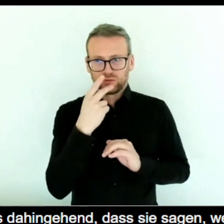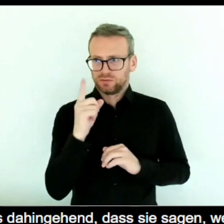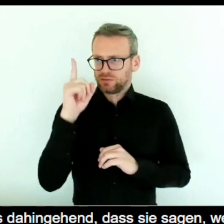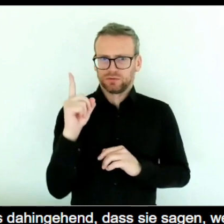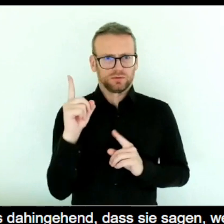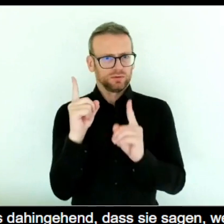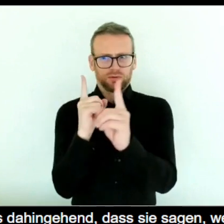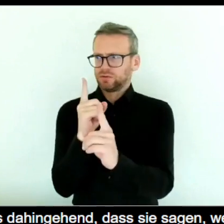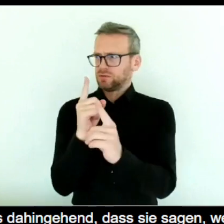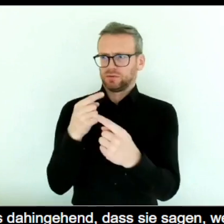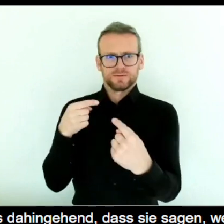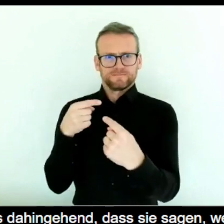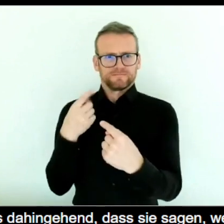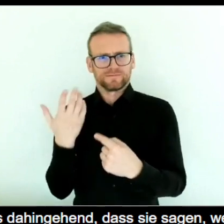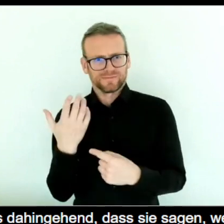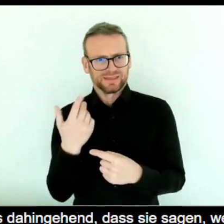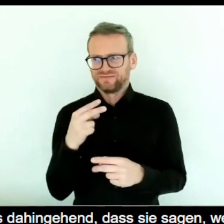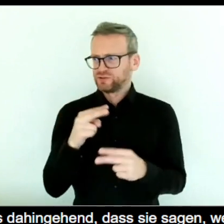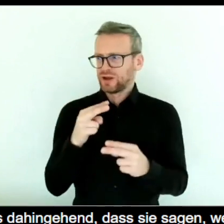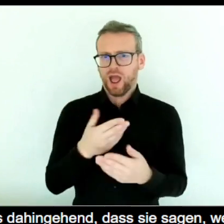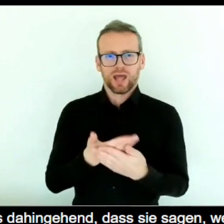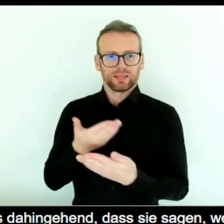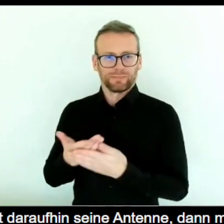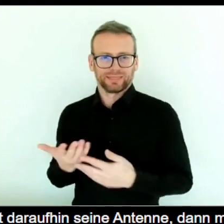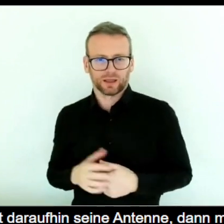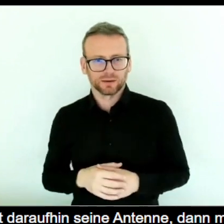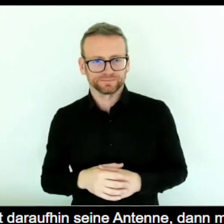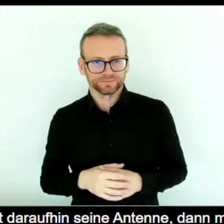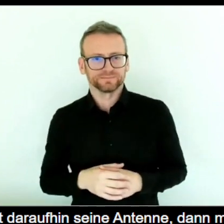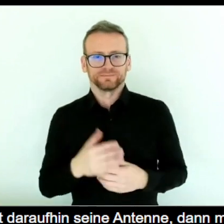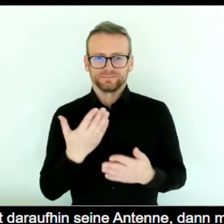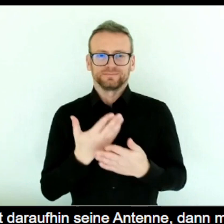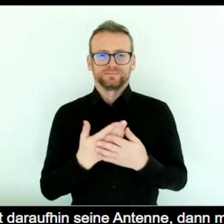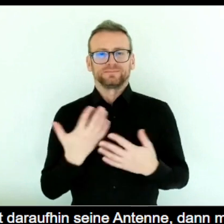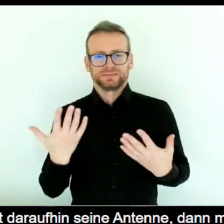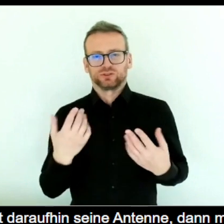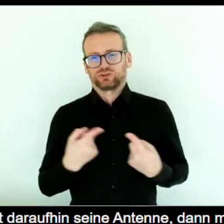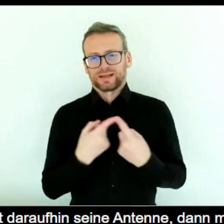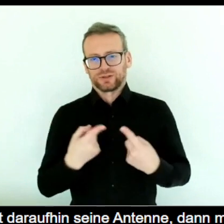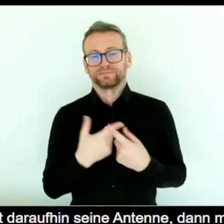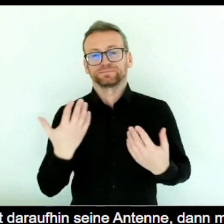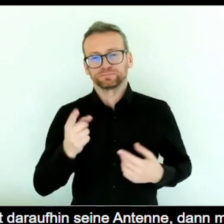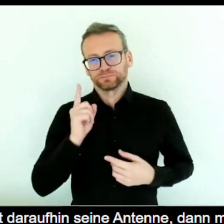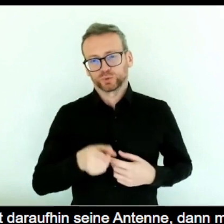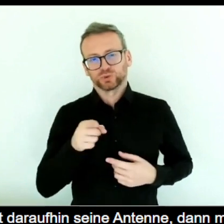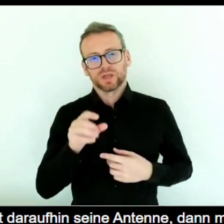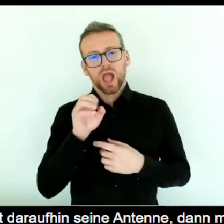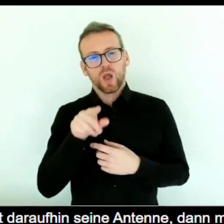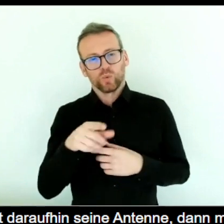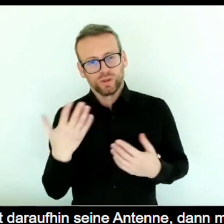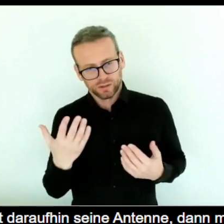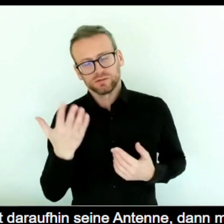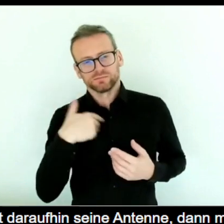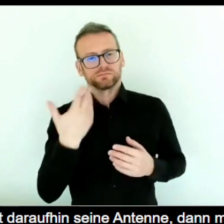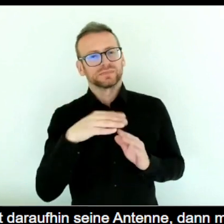Abdecken der letzten weißen Flecken eben nicht mehr vollziehen, weil die Mobilfunkanbieter diesen Weg nicht mitgehen. Nächster